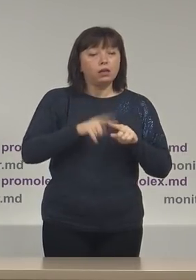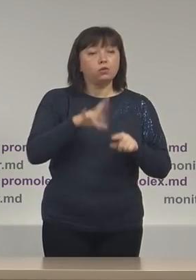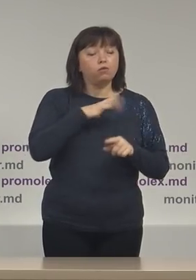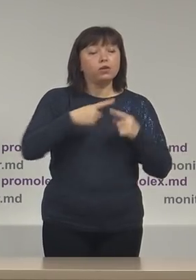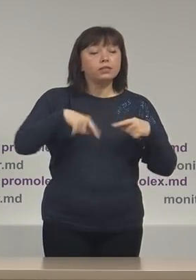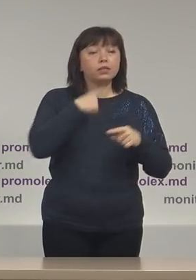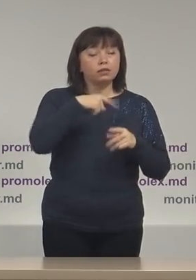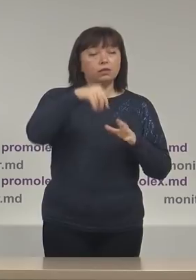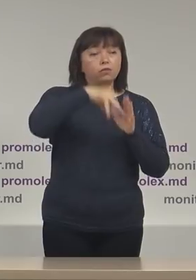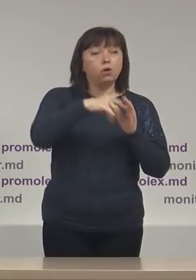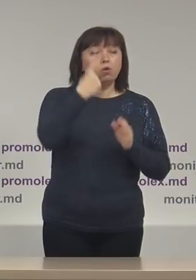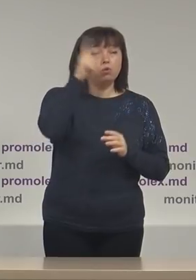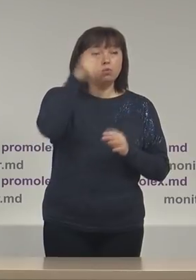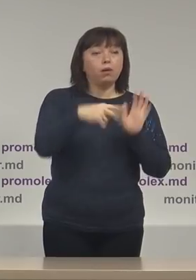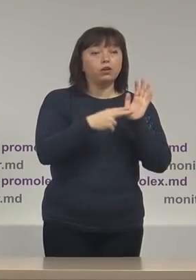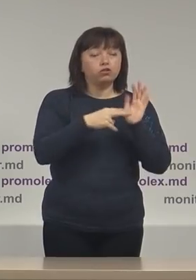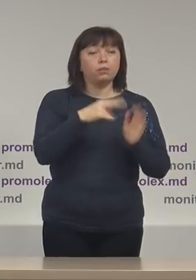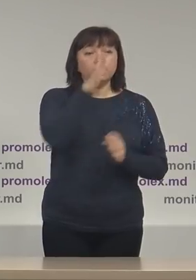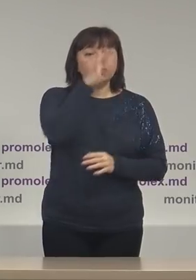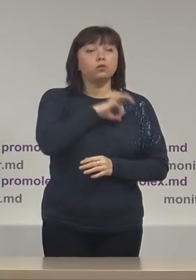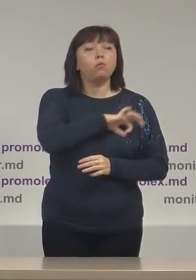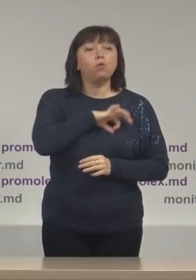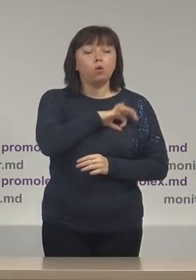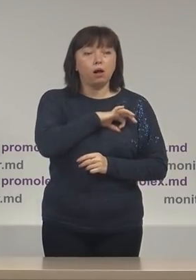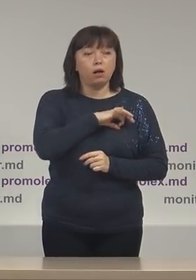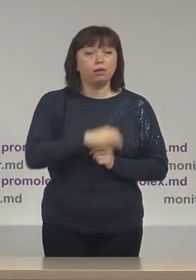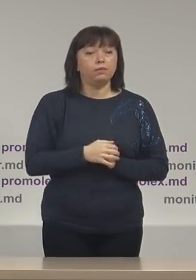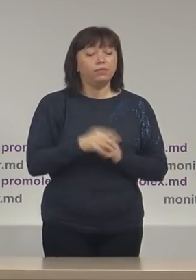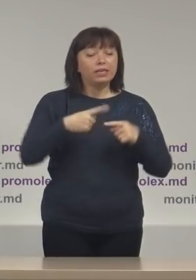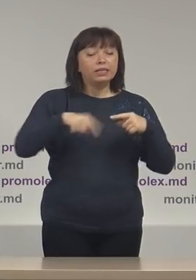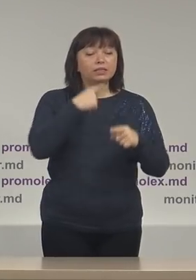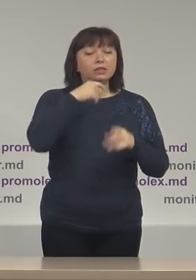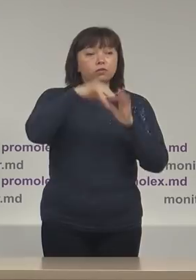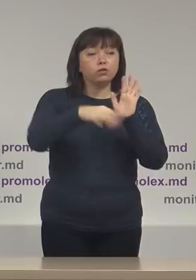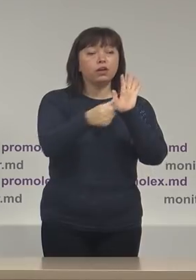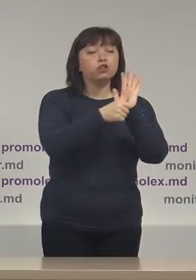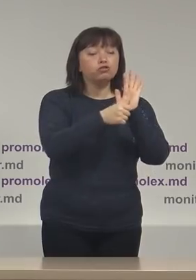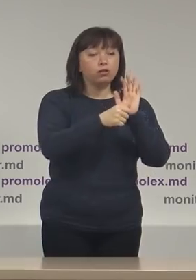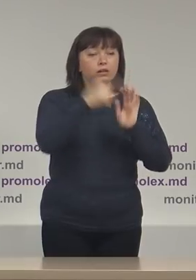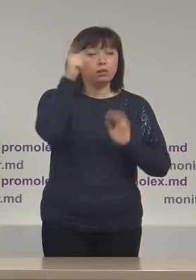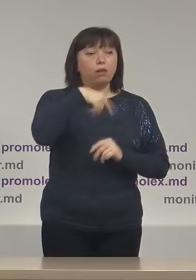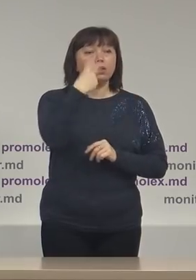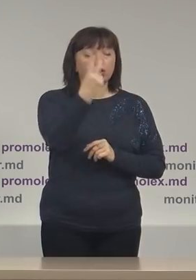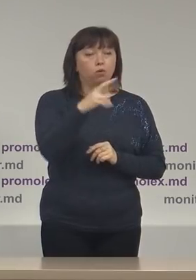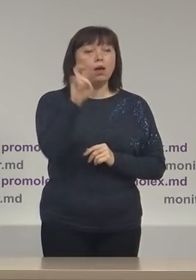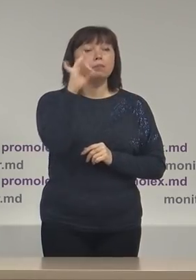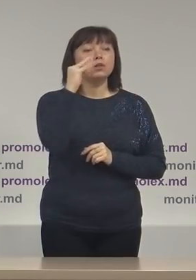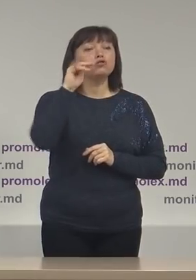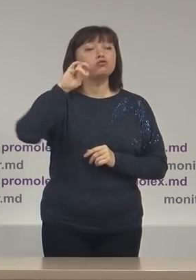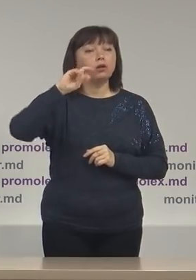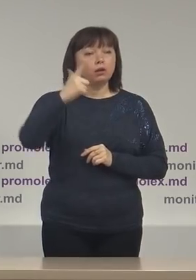votare 1/87 Chișinău-Buiucani, secția de votare 6/2 Briceni.